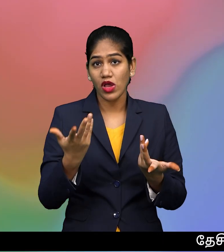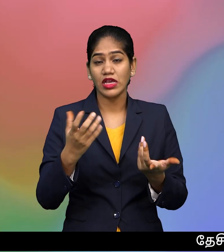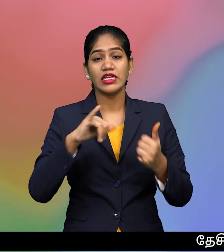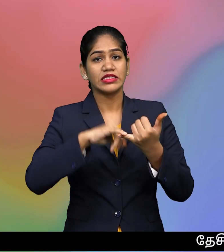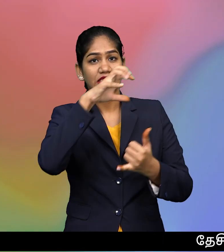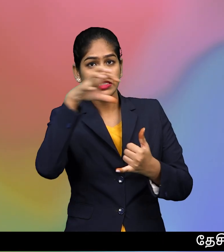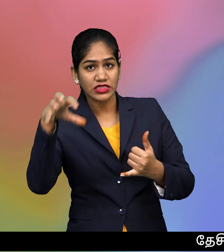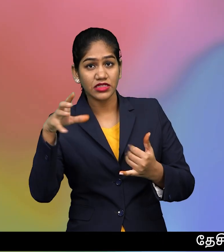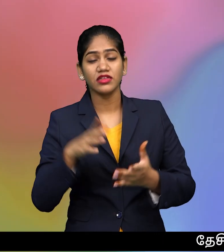தேசிய வருமானம்,